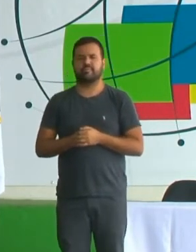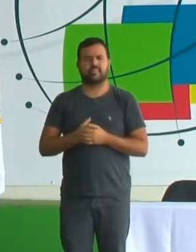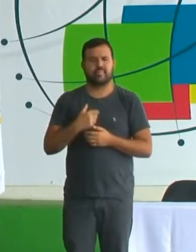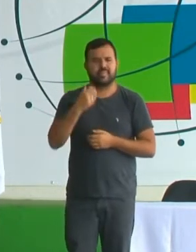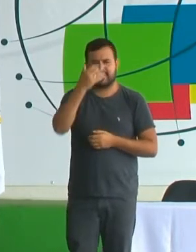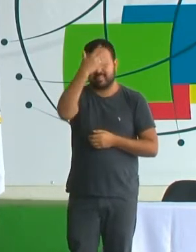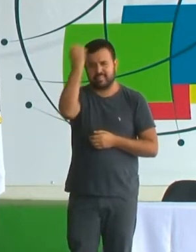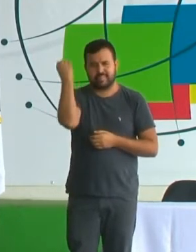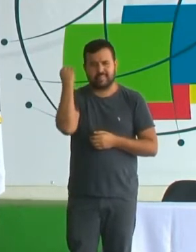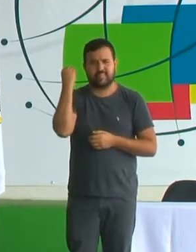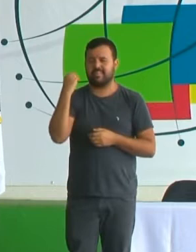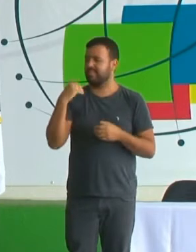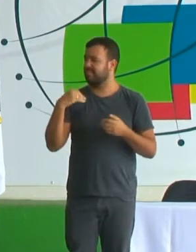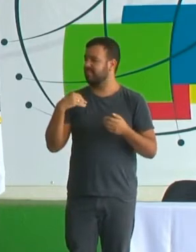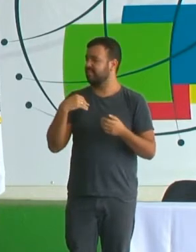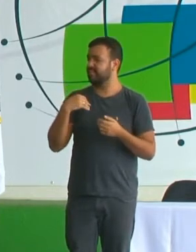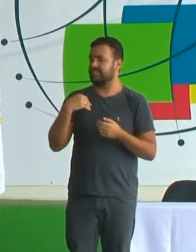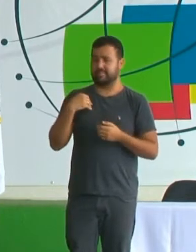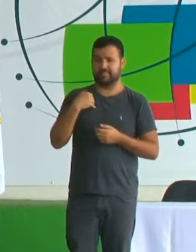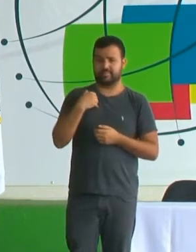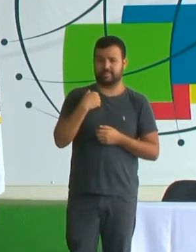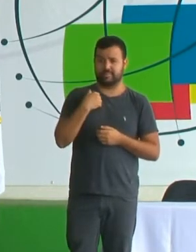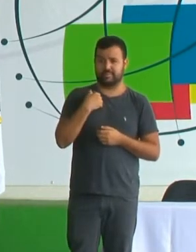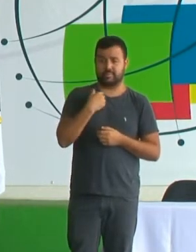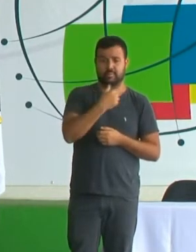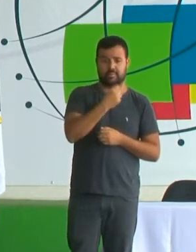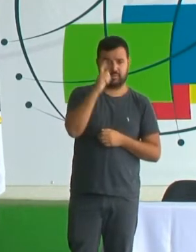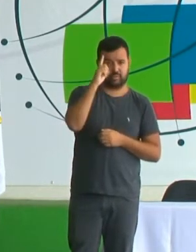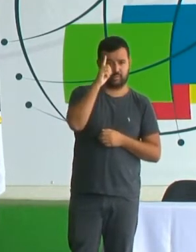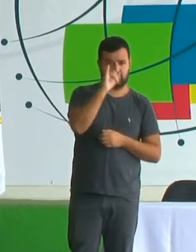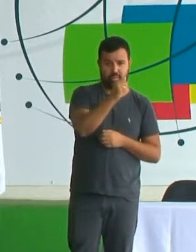Ninguém lembra que hoje é sessão. Hã?